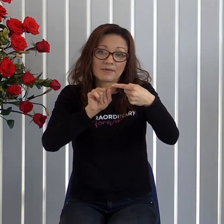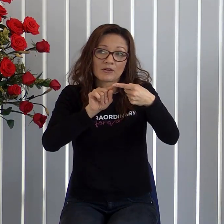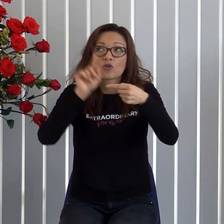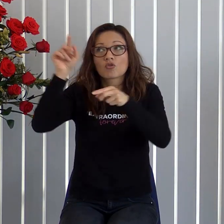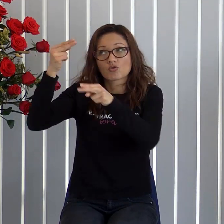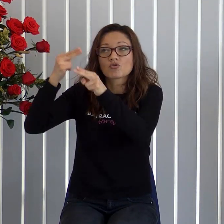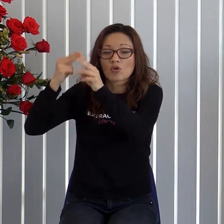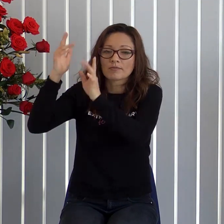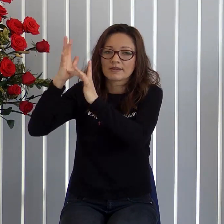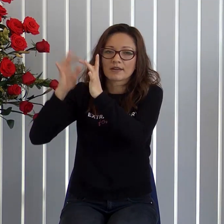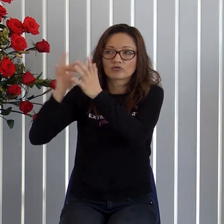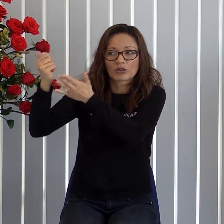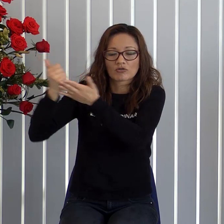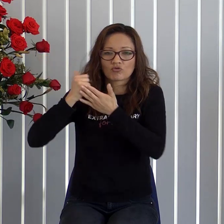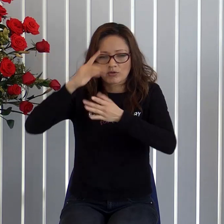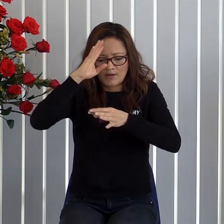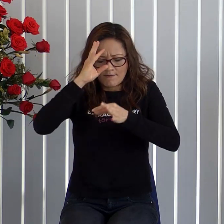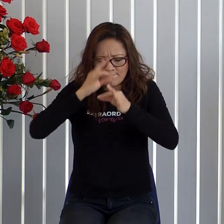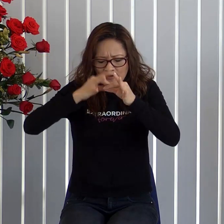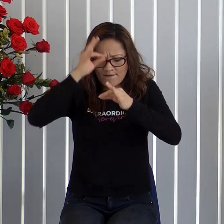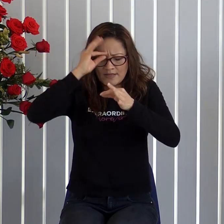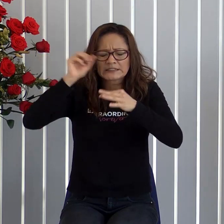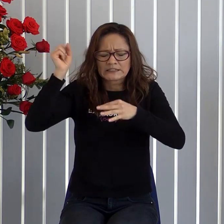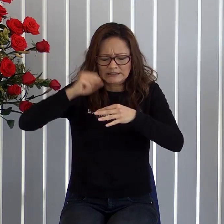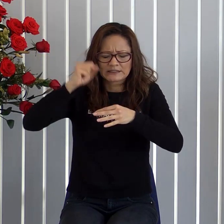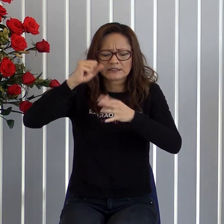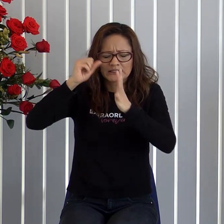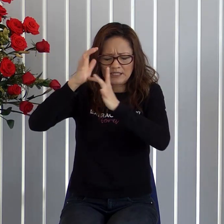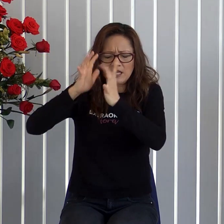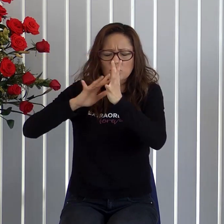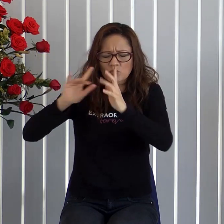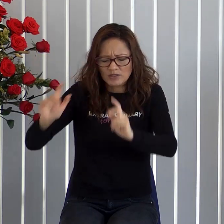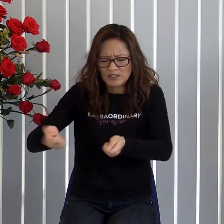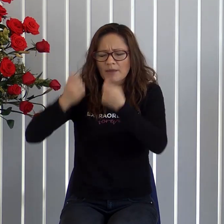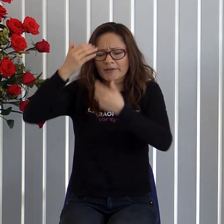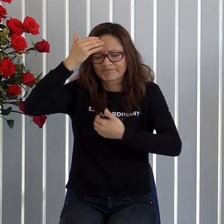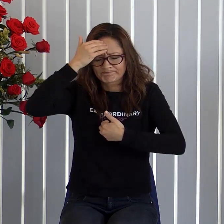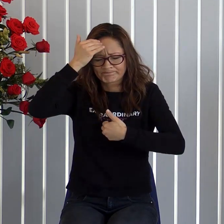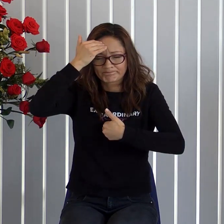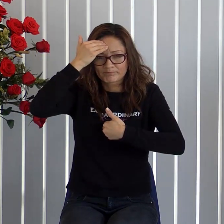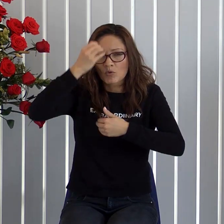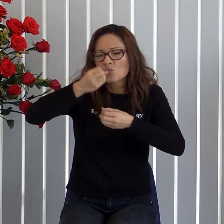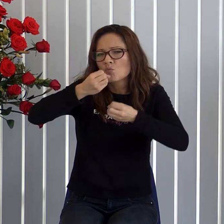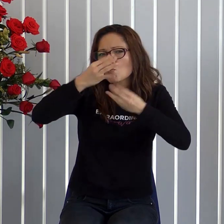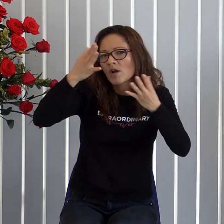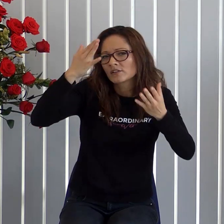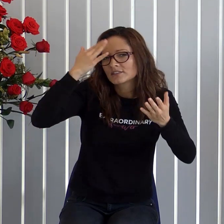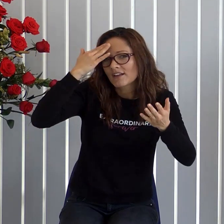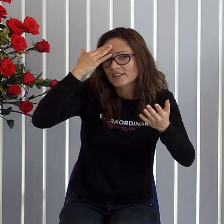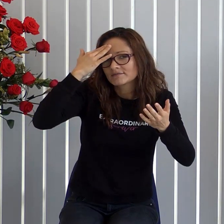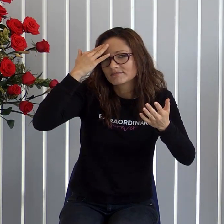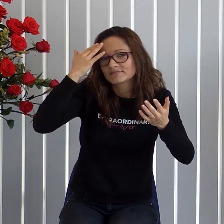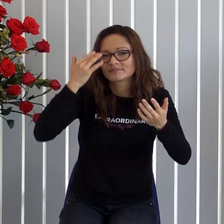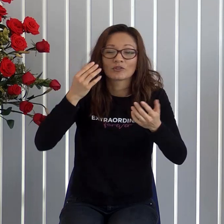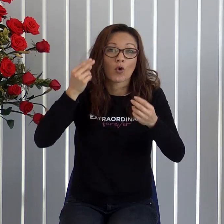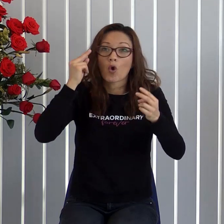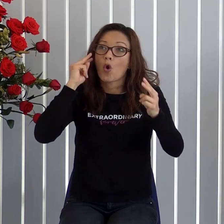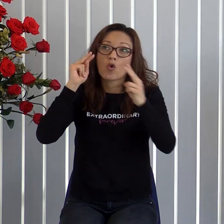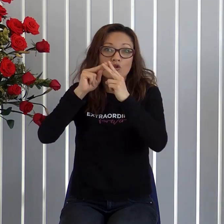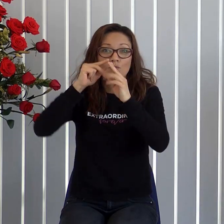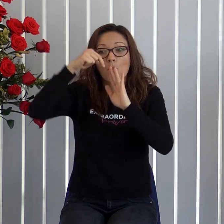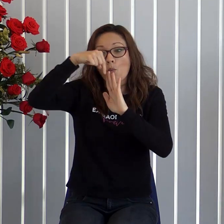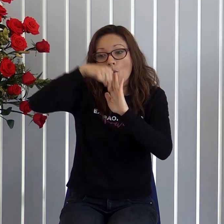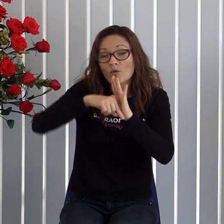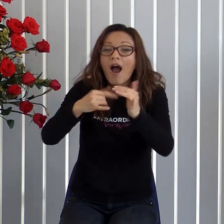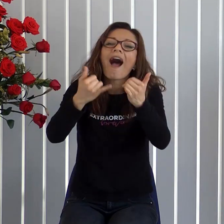el nombre de Jesús. Ellos sabían, Jesús nos salvó, Jesús nos salvó. ¿Cuántos sabían? Pues no tenían tanto conocimiento como